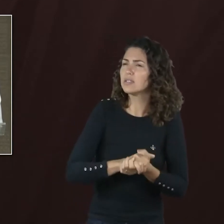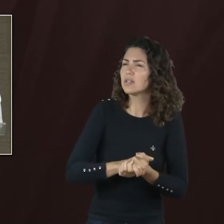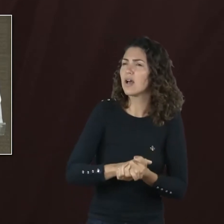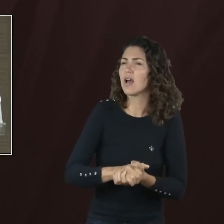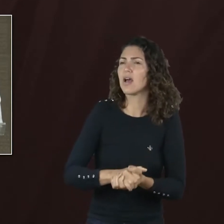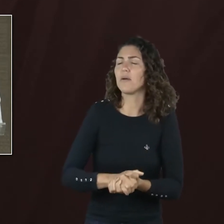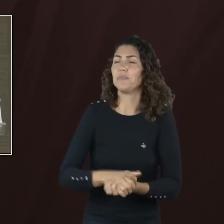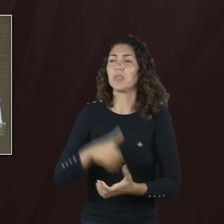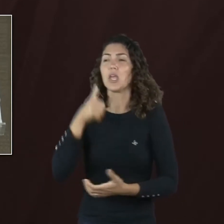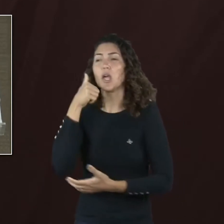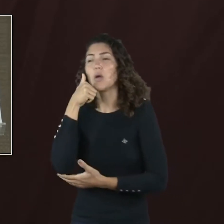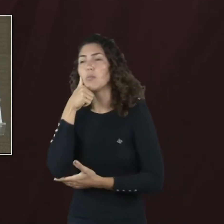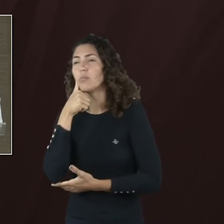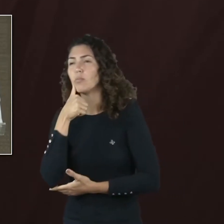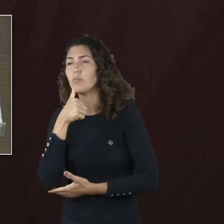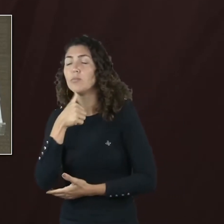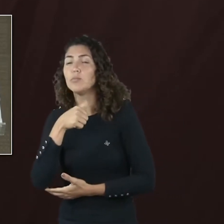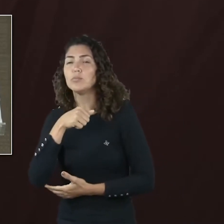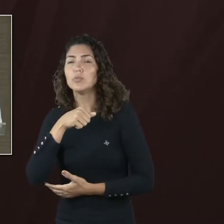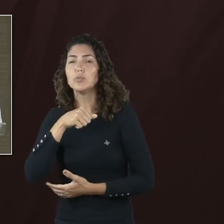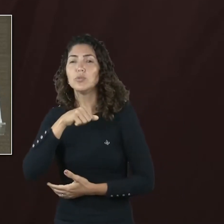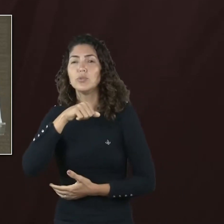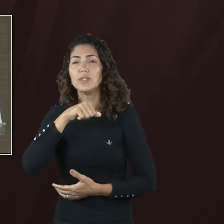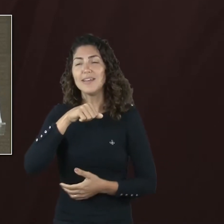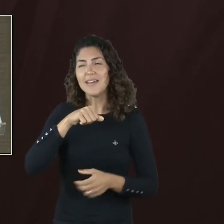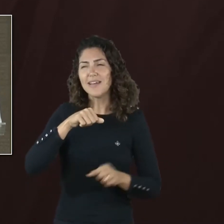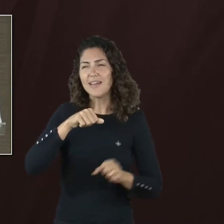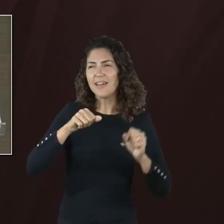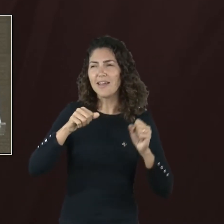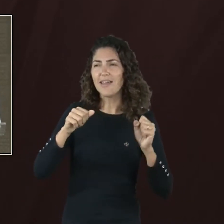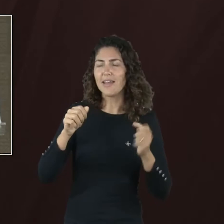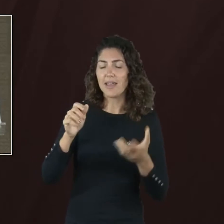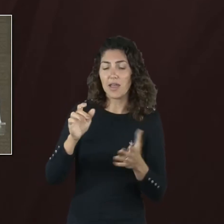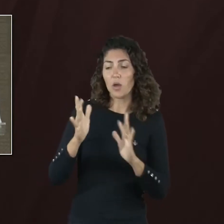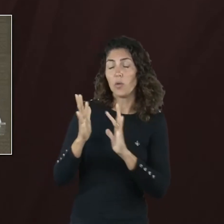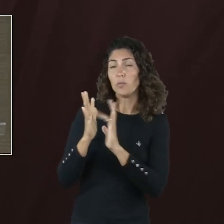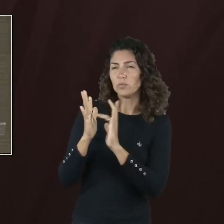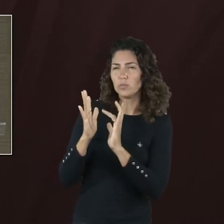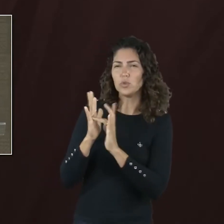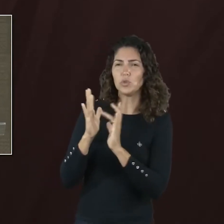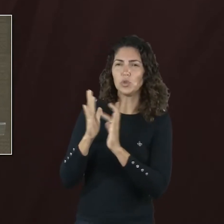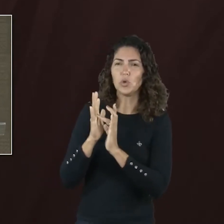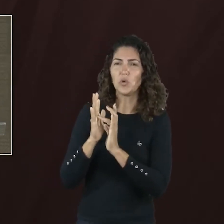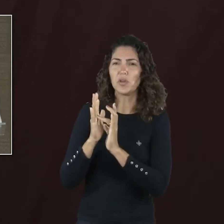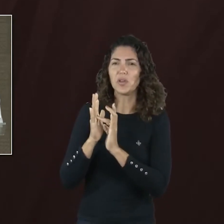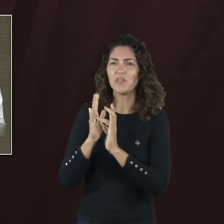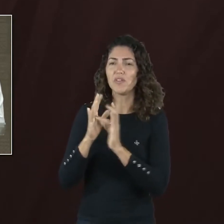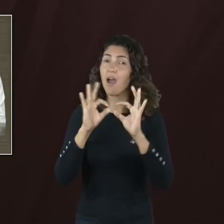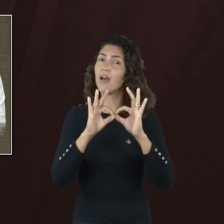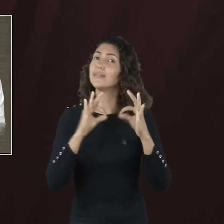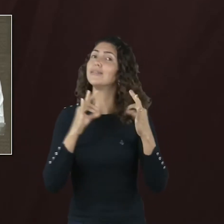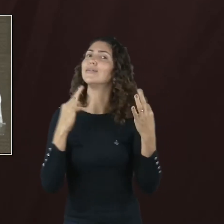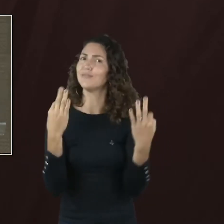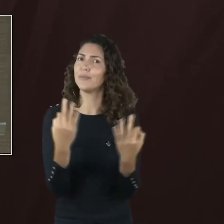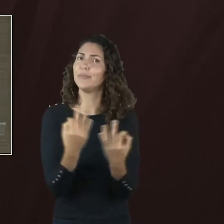né, e trazer uma esposa para o meu filho. Vocês se lembram lá